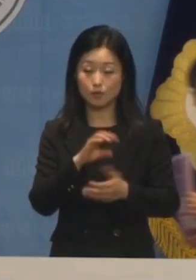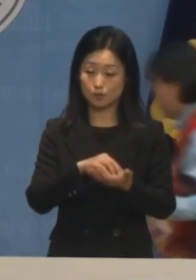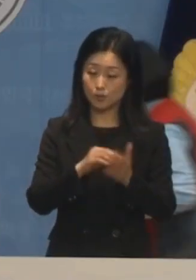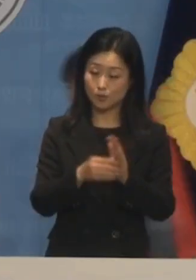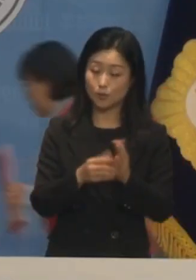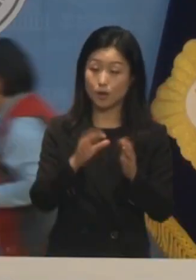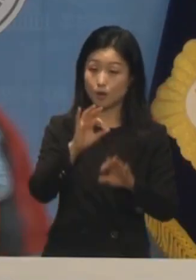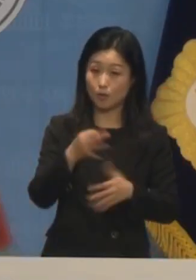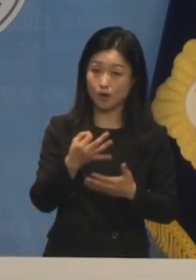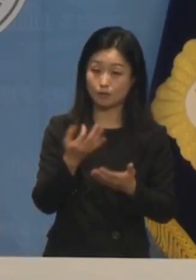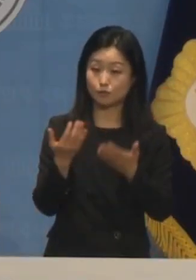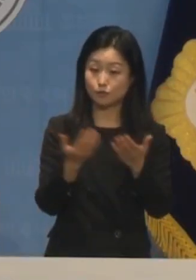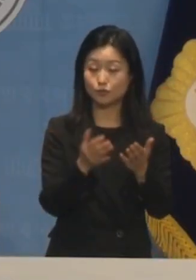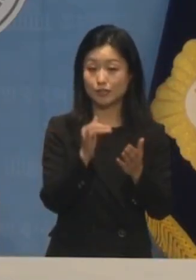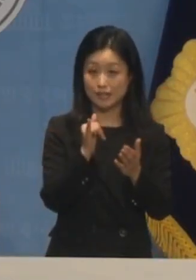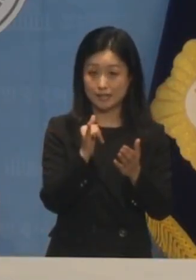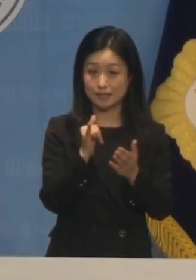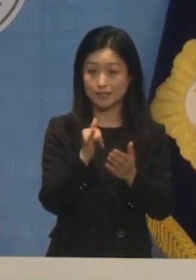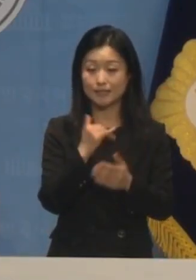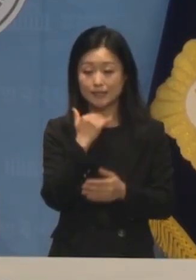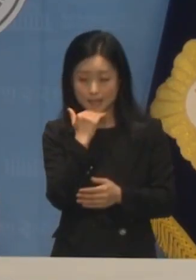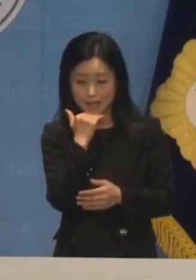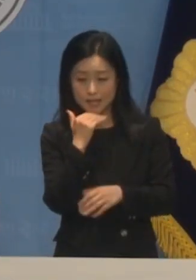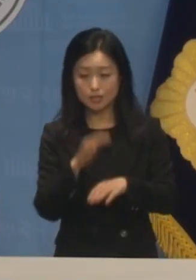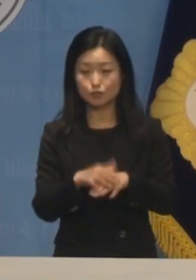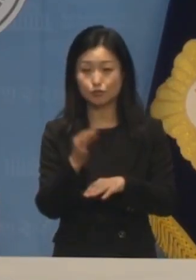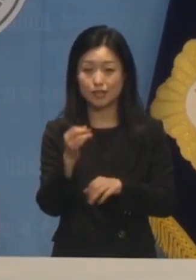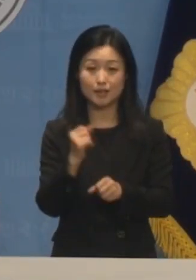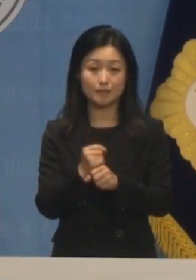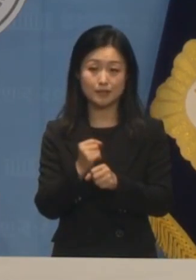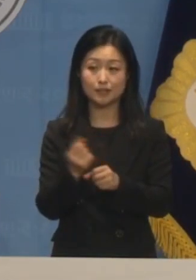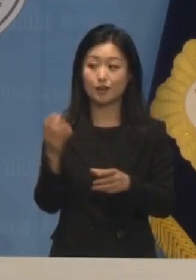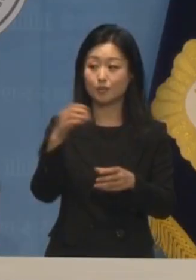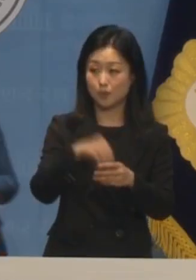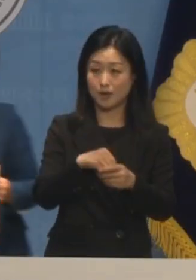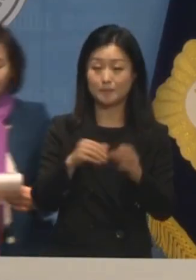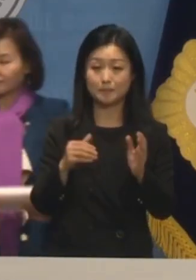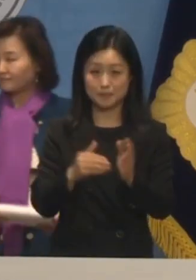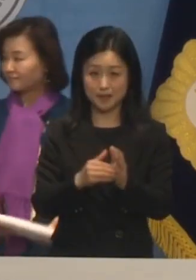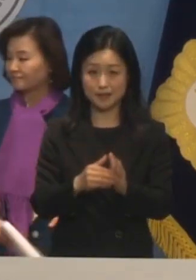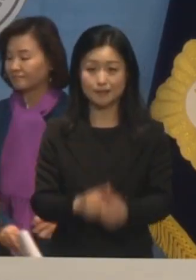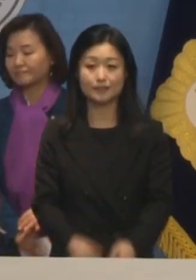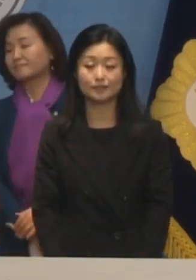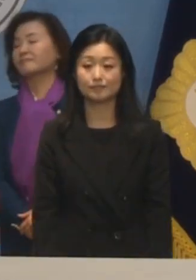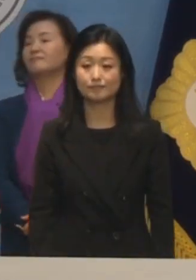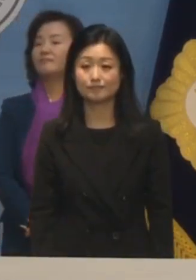임금을 보장하기 위한 대기수당 등을 도입하는 것입니다.